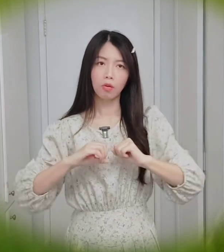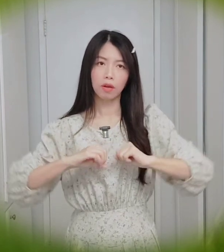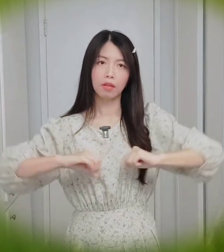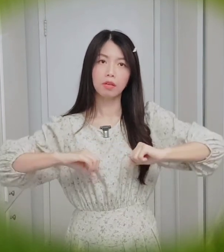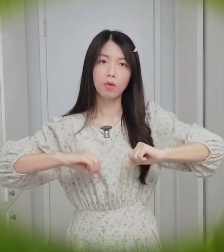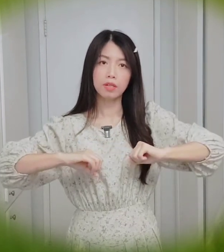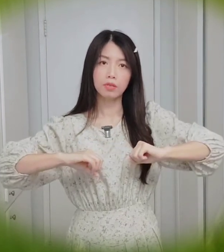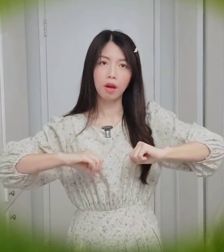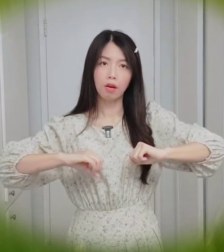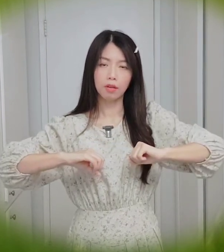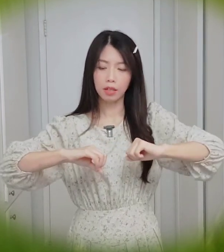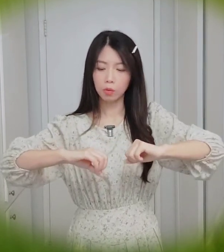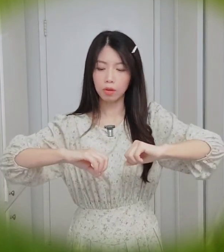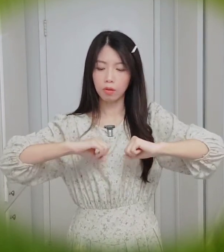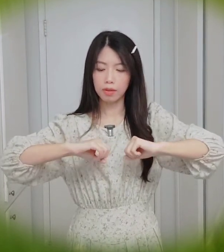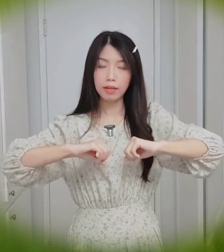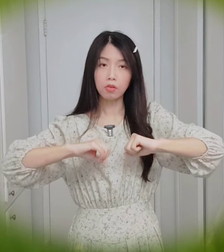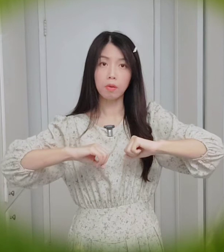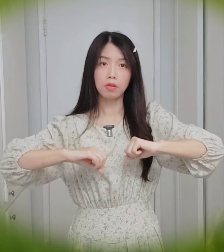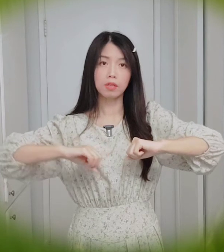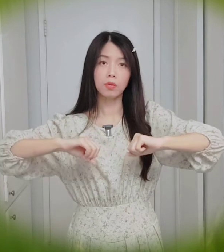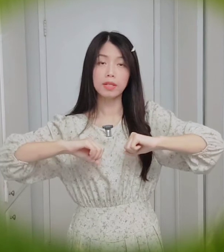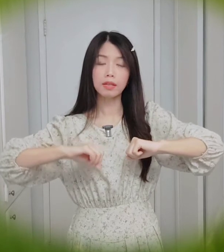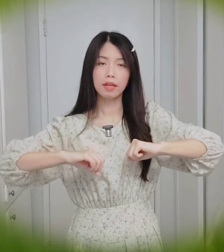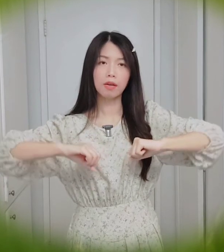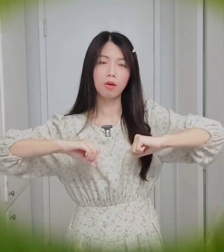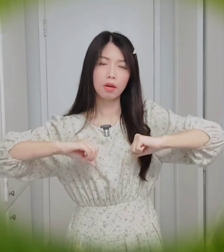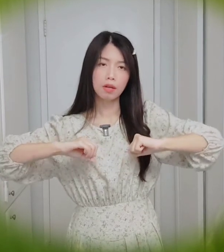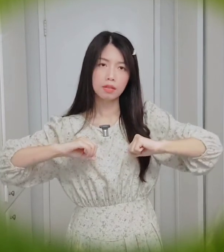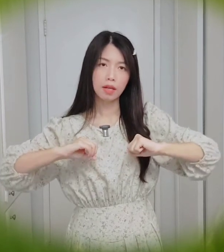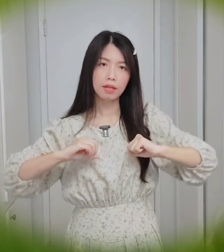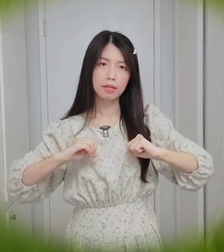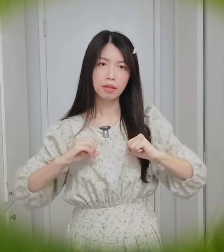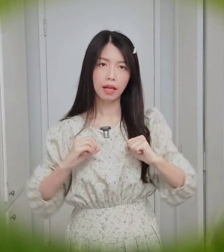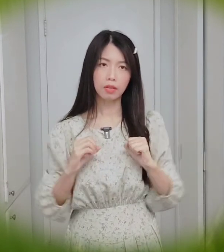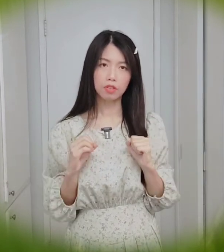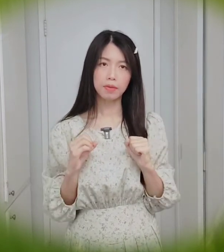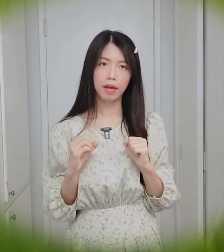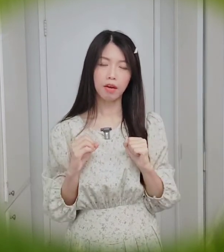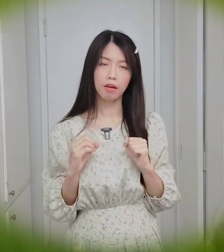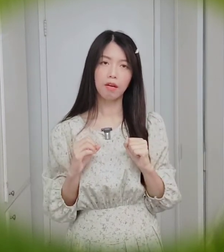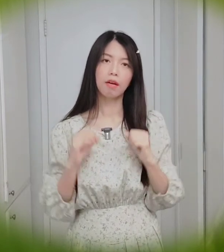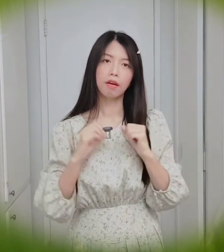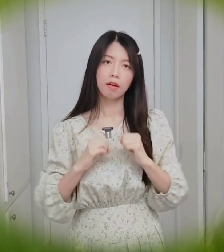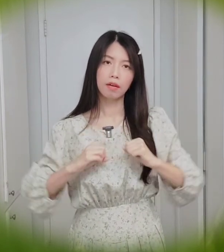팔꿈치를 이렇게 들어 올리시고요. 양손이 이렇게 살짝 주먹을 쥐시고 이 상태에서 살짝 닫아주시면